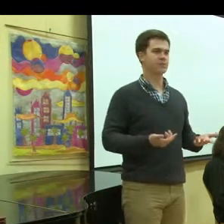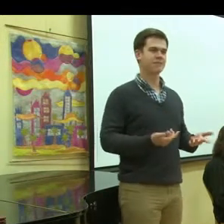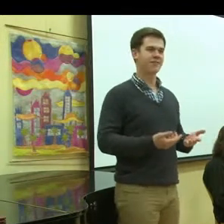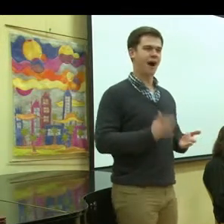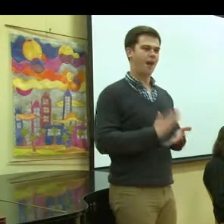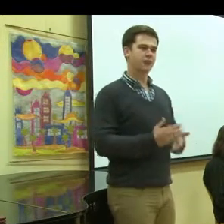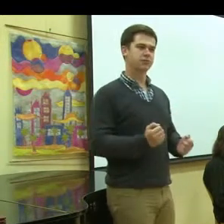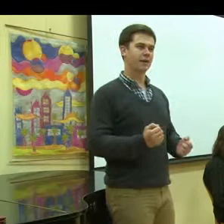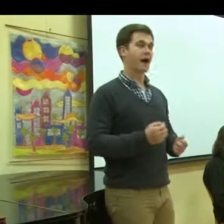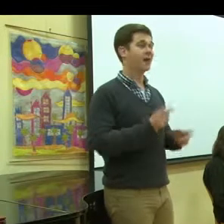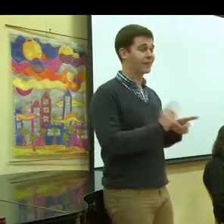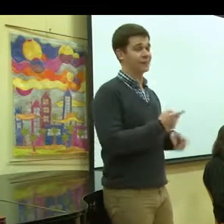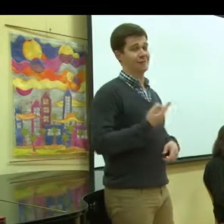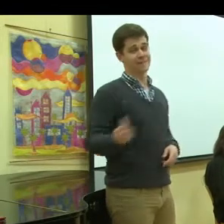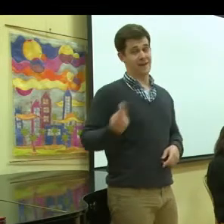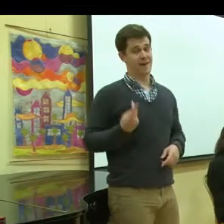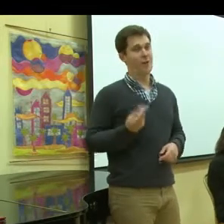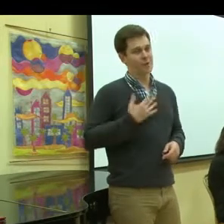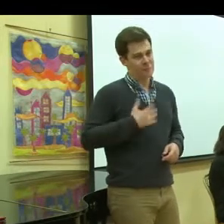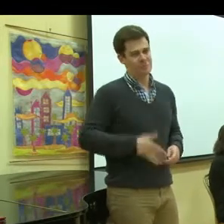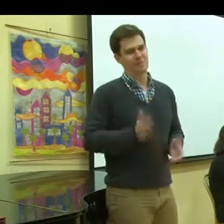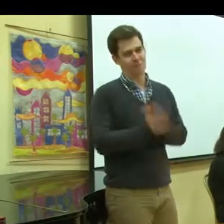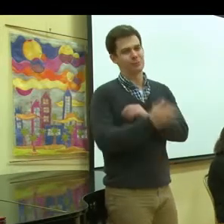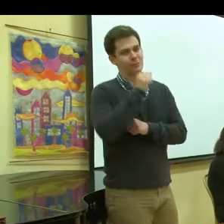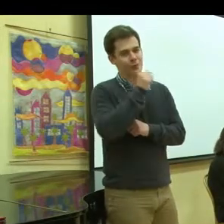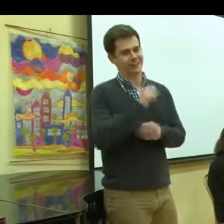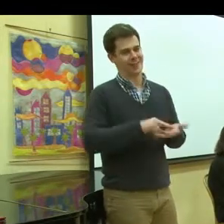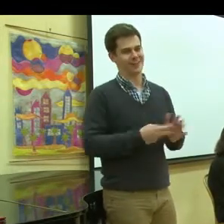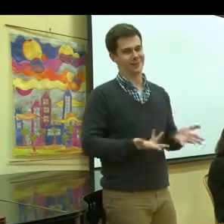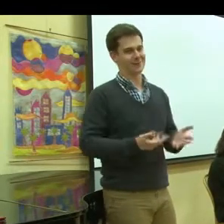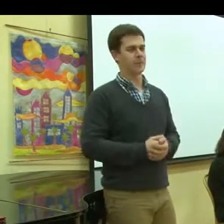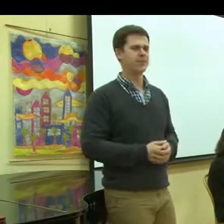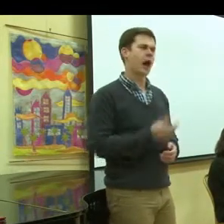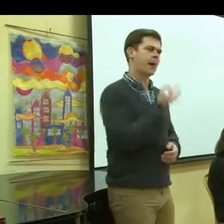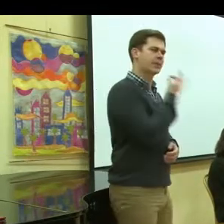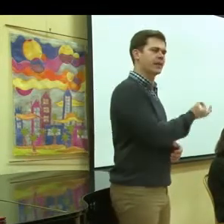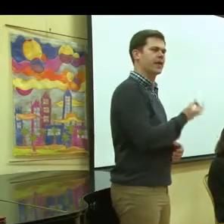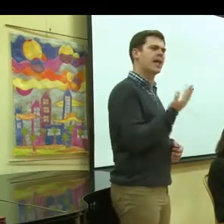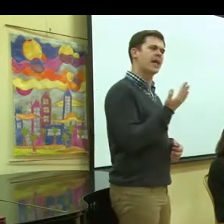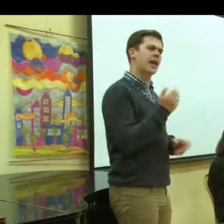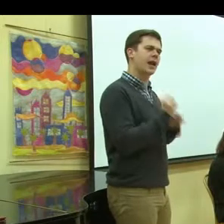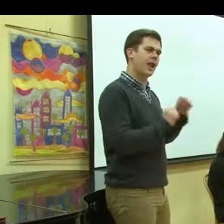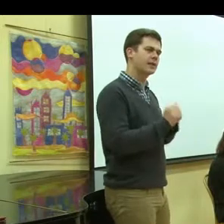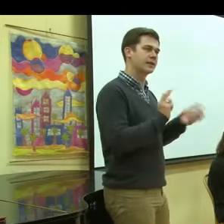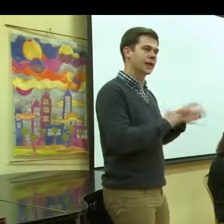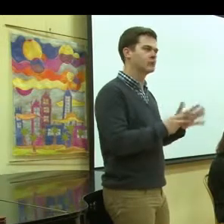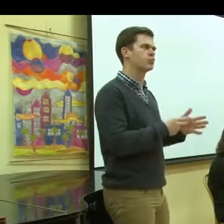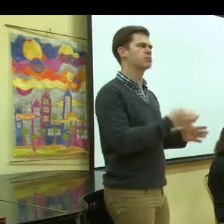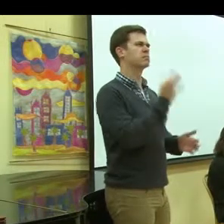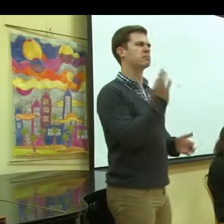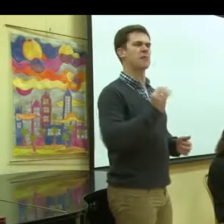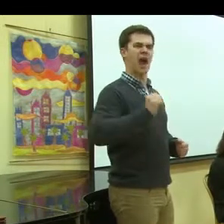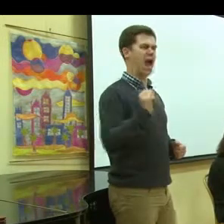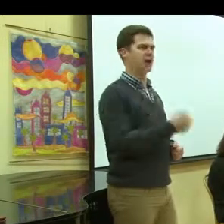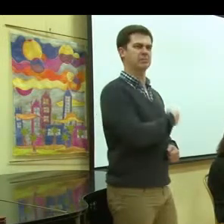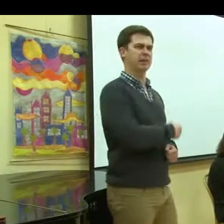coś, co nam się podoba razem. Fajnie. Ile trzeba tańczyć, żeby tańczyć tango dobrze? Czy